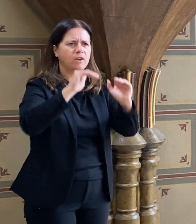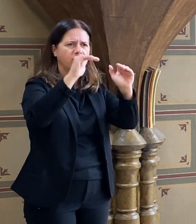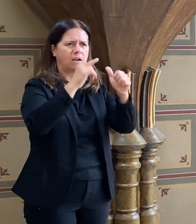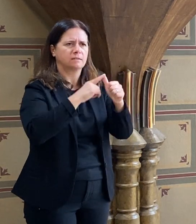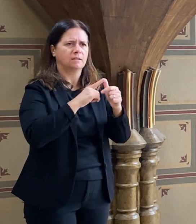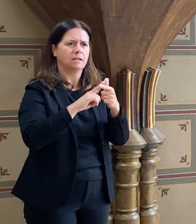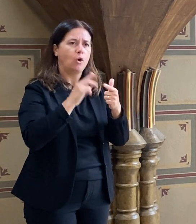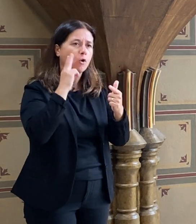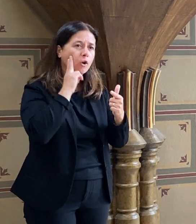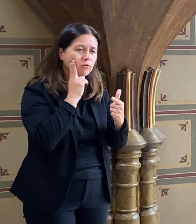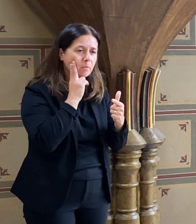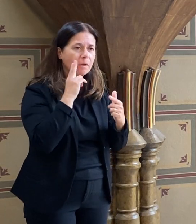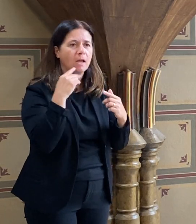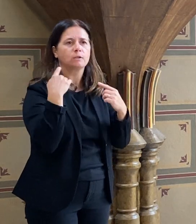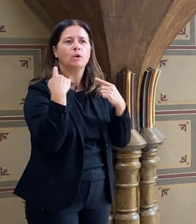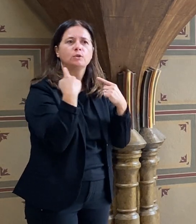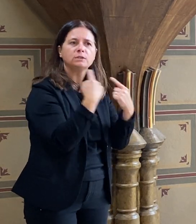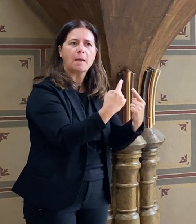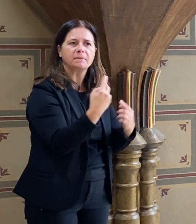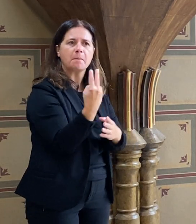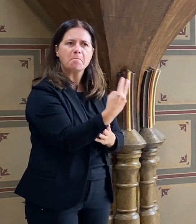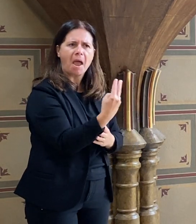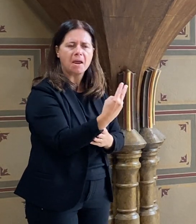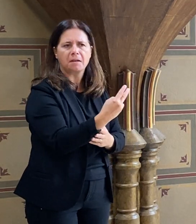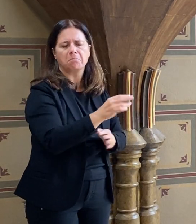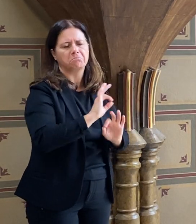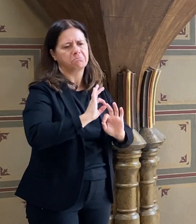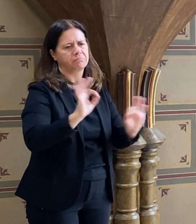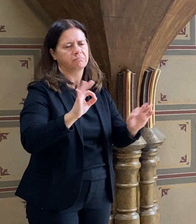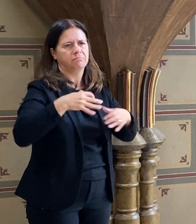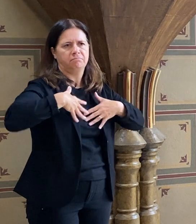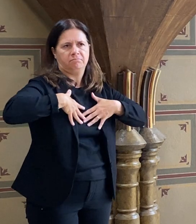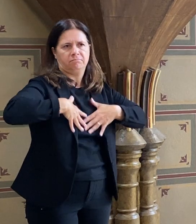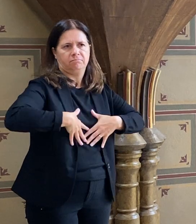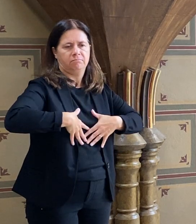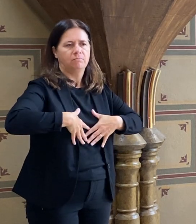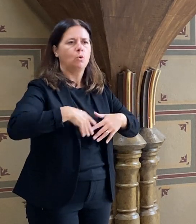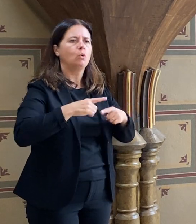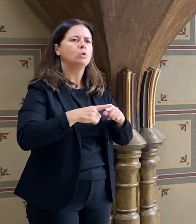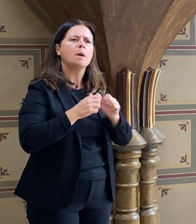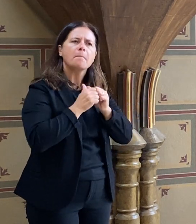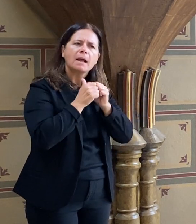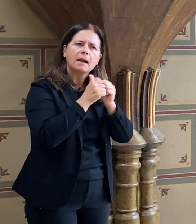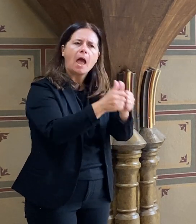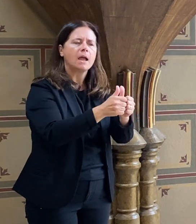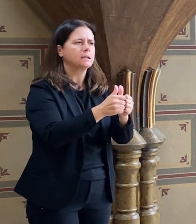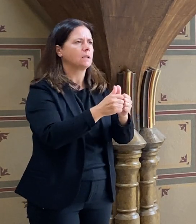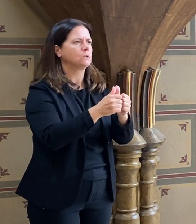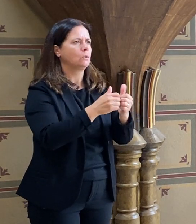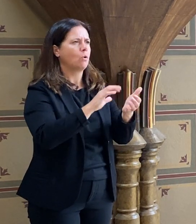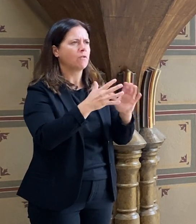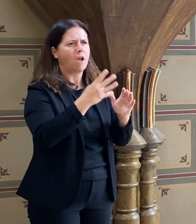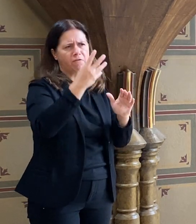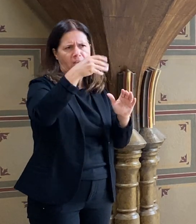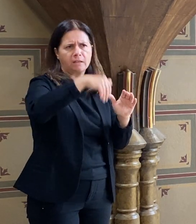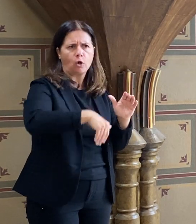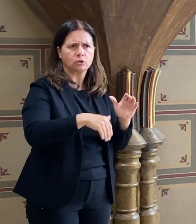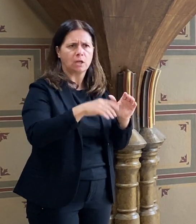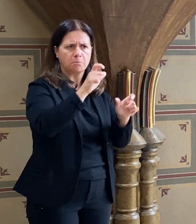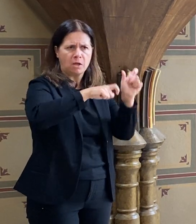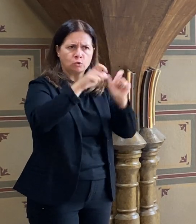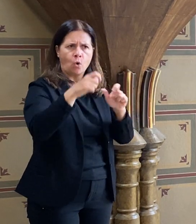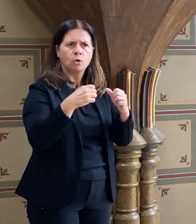worden und seid beide bestens hier verwoben und begleitet eine gut, ich glaube, 4000 Personen